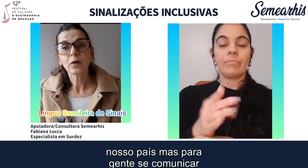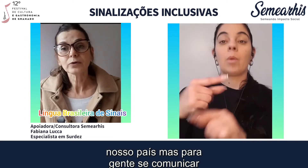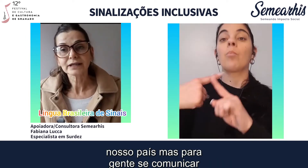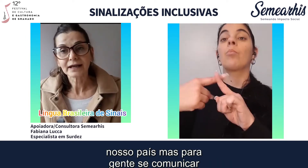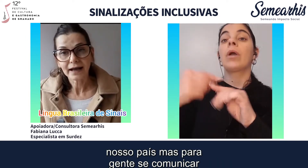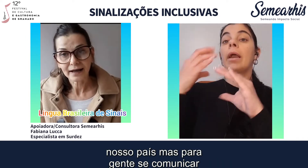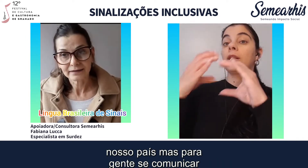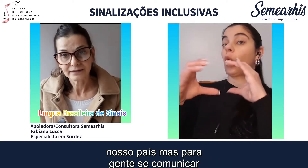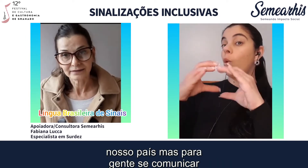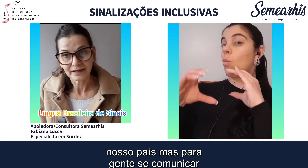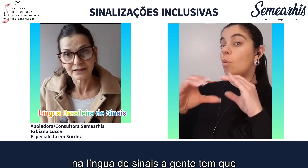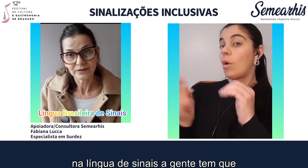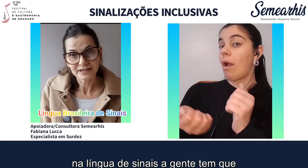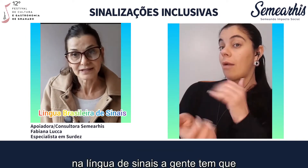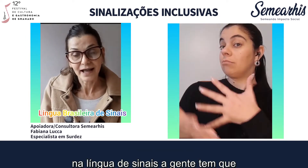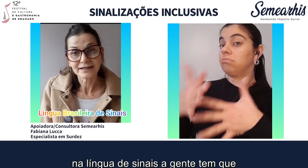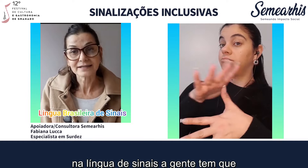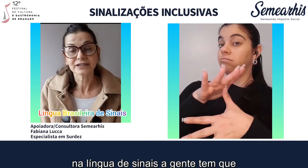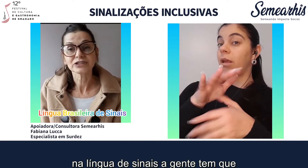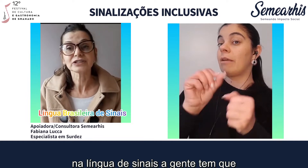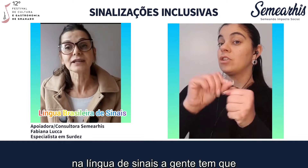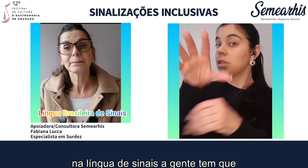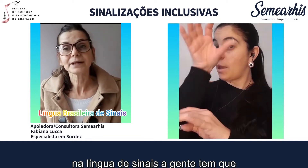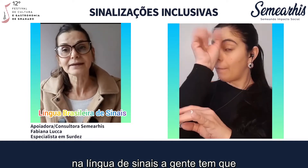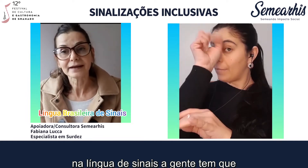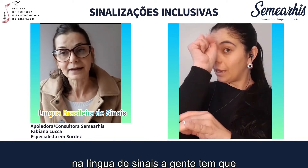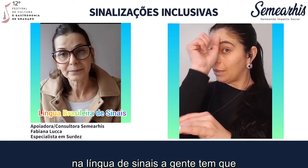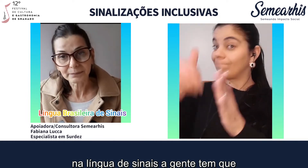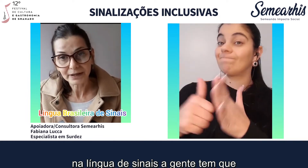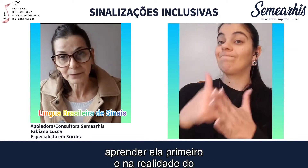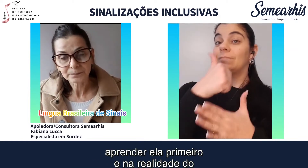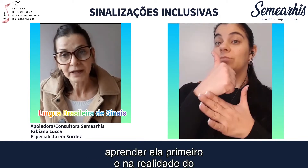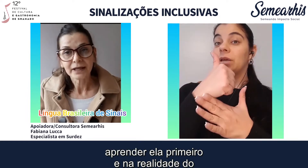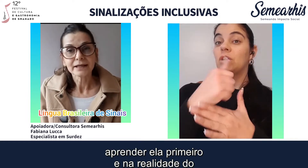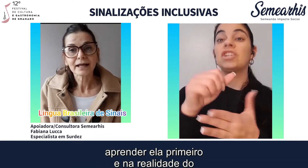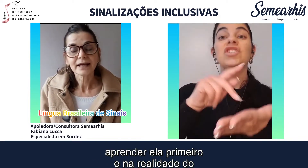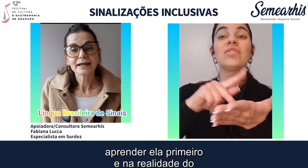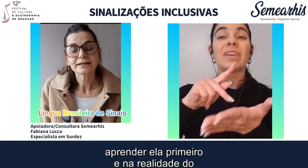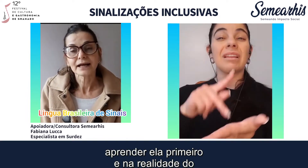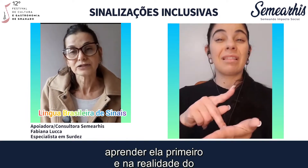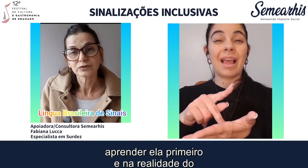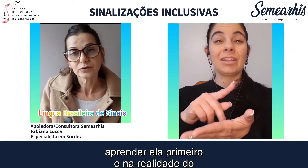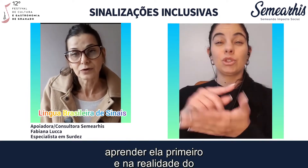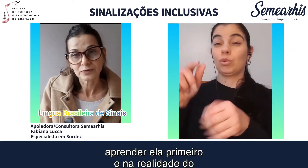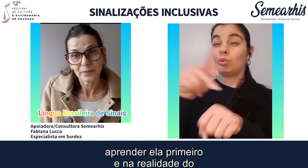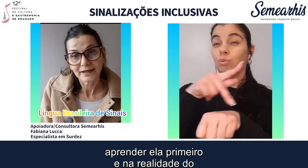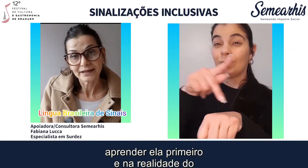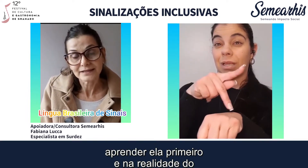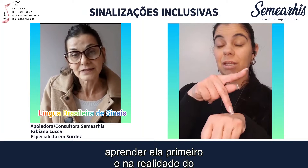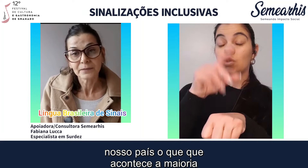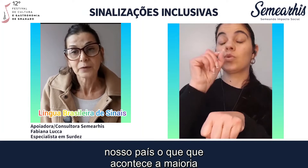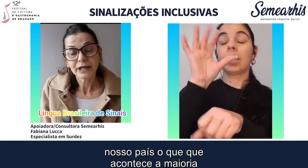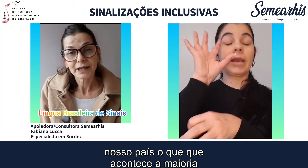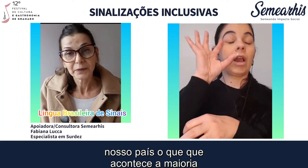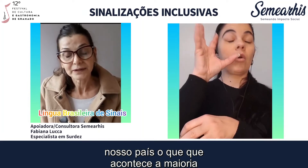se comunicar na língua de sinais, a gente tem que aprender ela primeiro. E na realidade do nosso